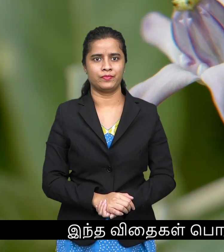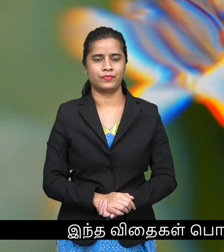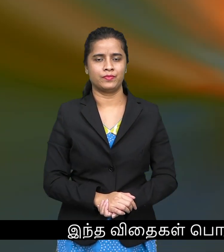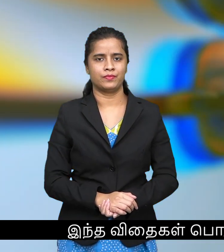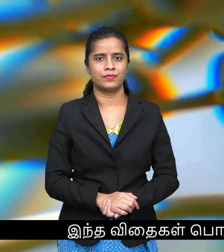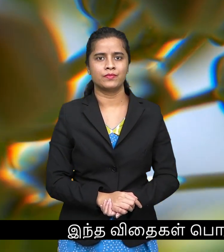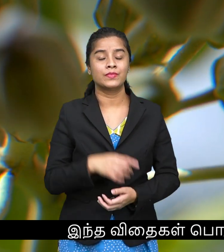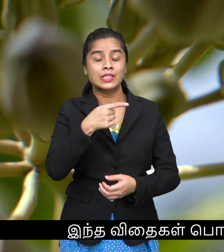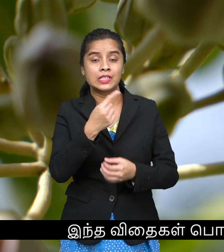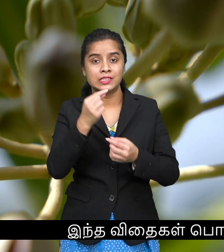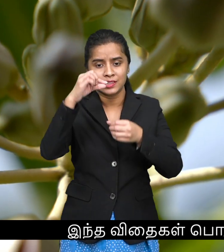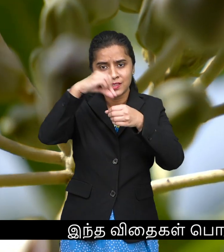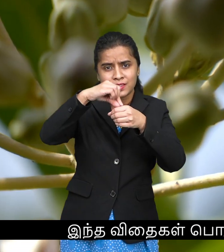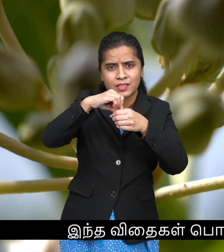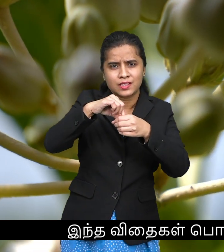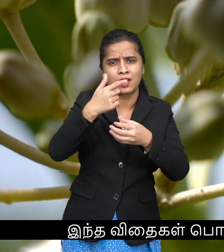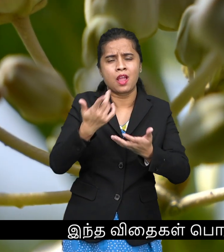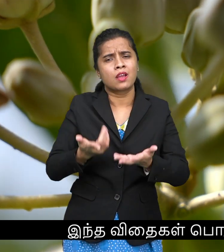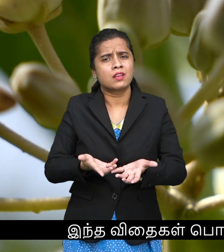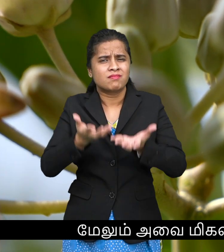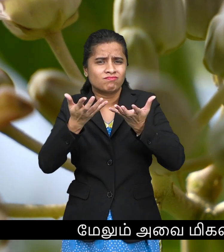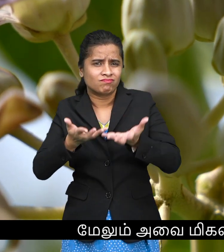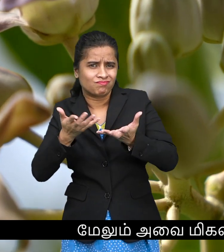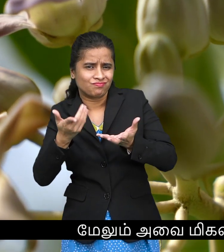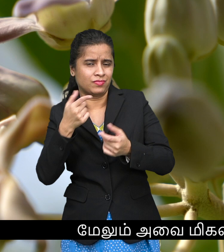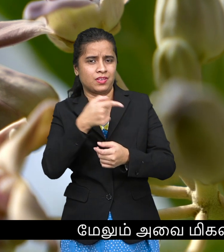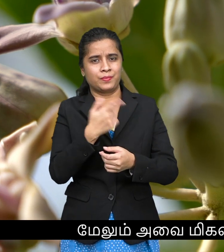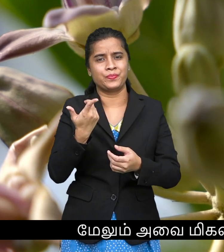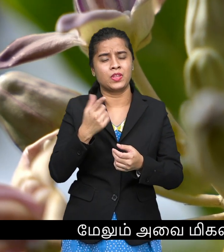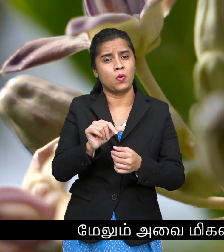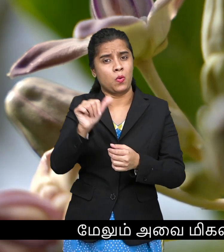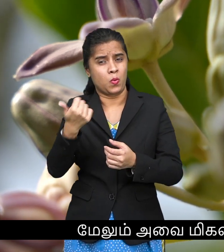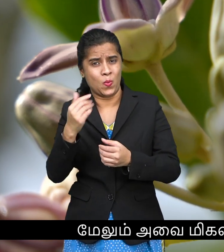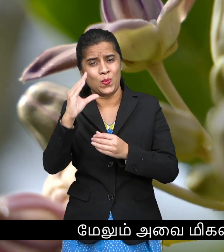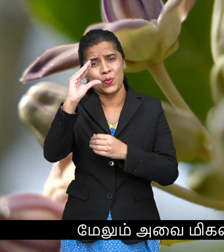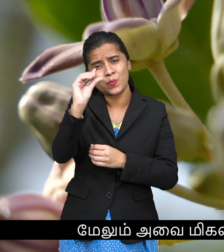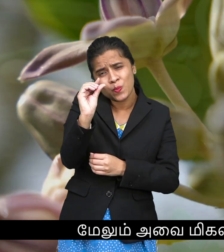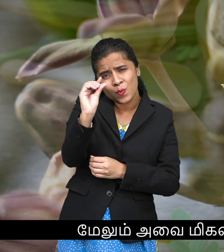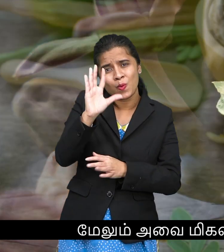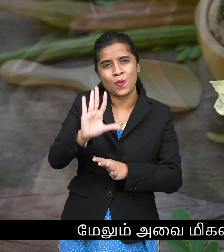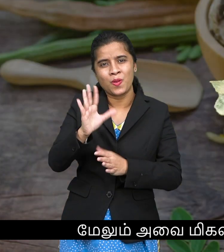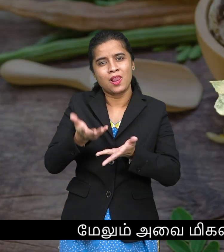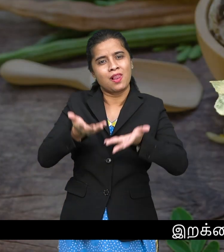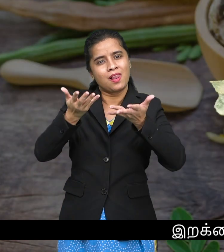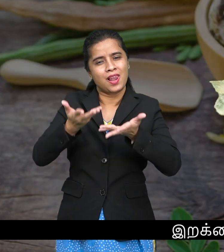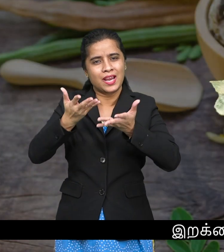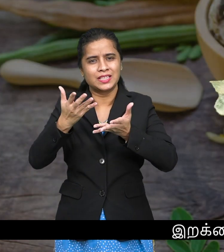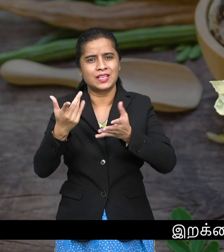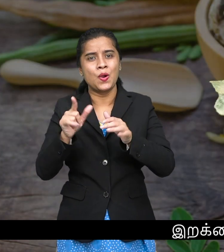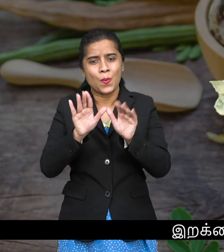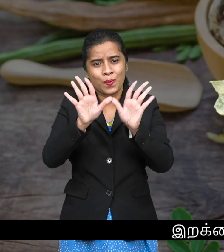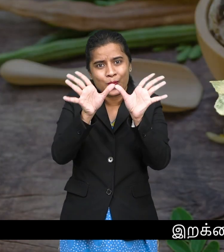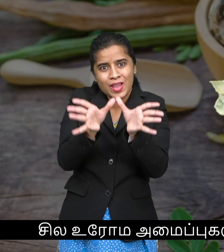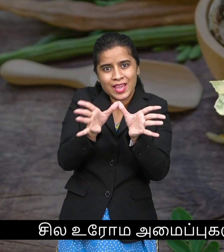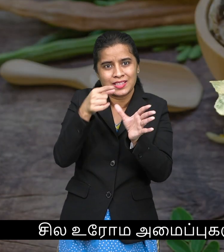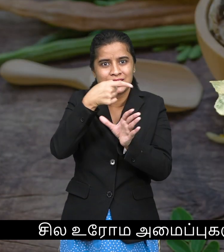இந்த விதைகள் பொதுவாக இலகுவாக இருக்கும், மேலும் அவை மிகவும் சிறியதாகவோ அல்லது இறக்கைகள்